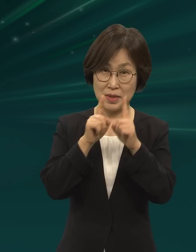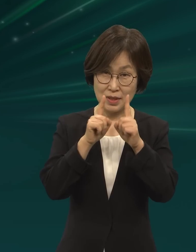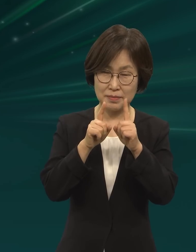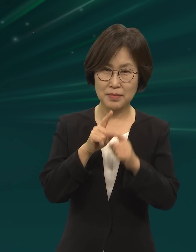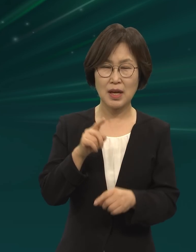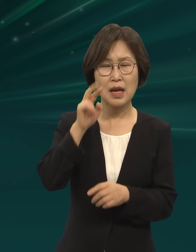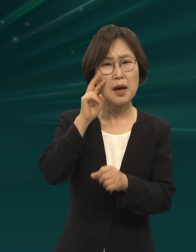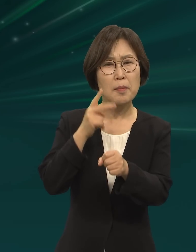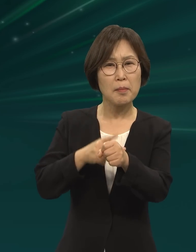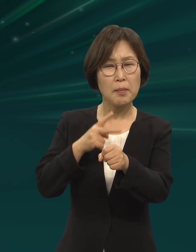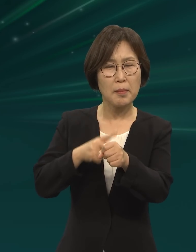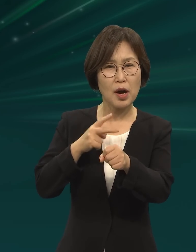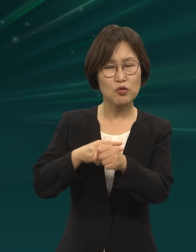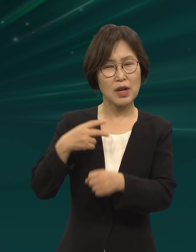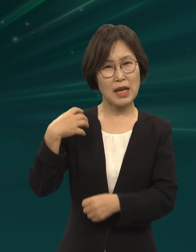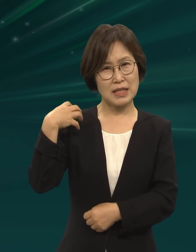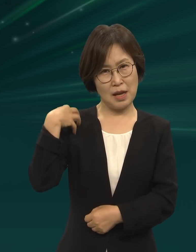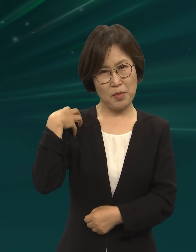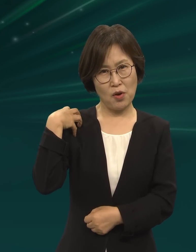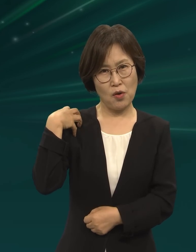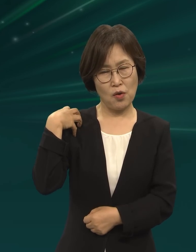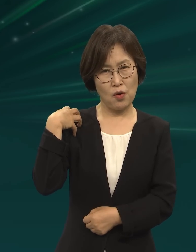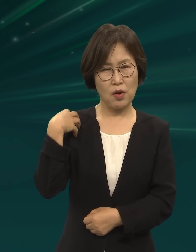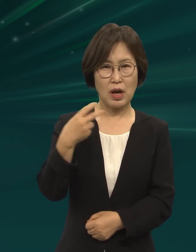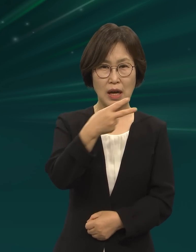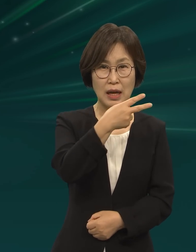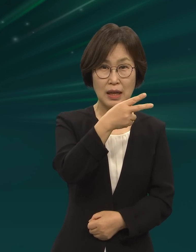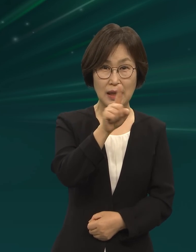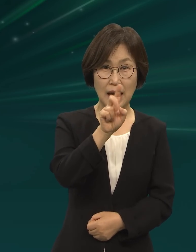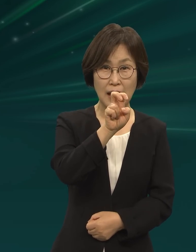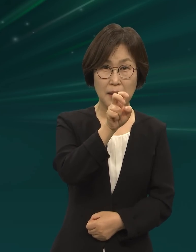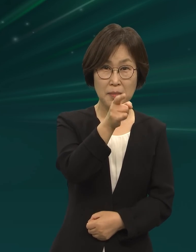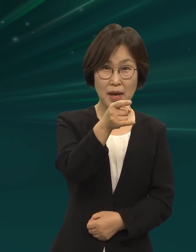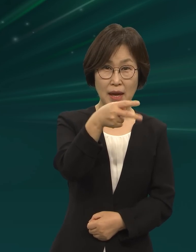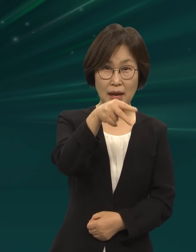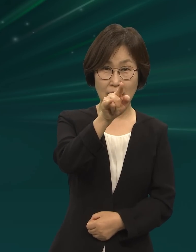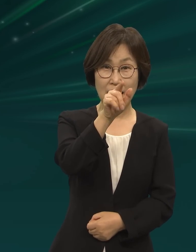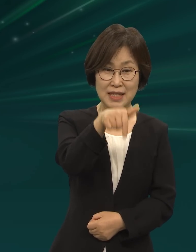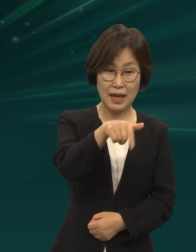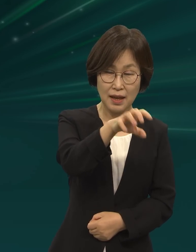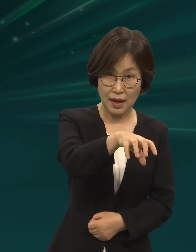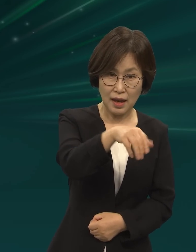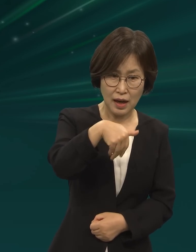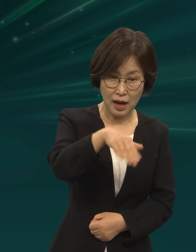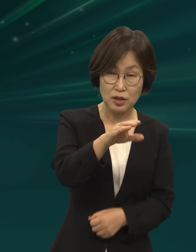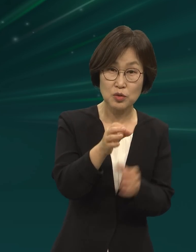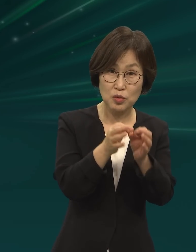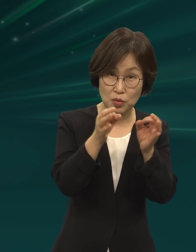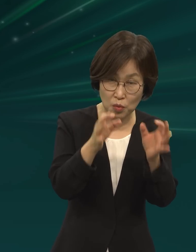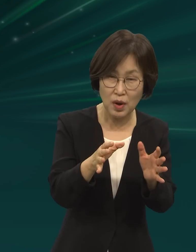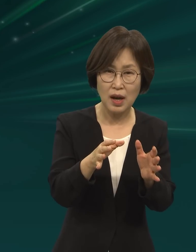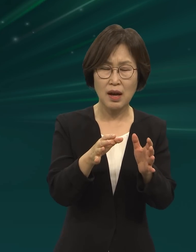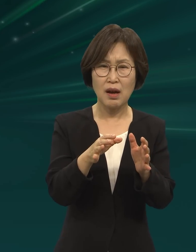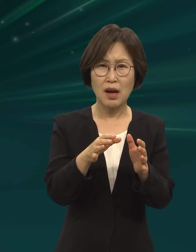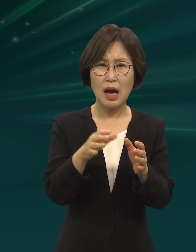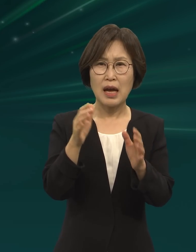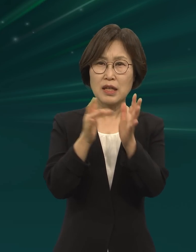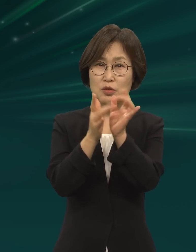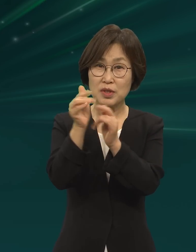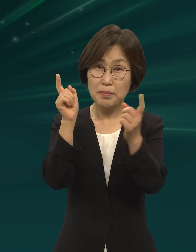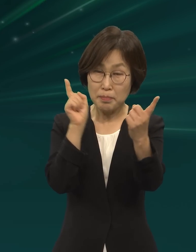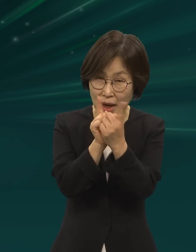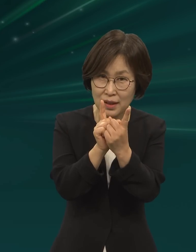대한 말씀이죠. 사도 바울이 다메섹에 가는 길에 예수님은 만났던 그 사건을 통해서